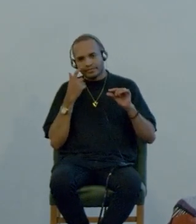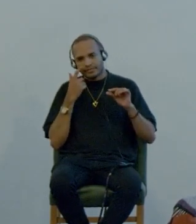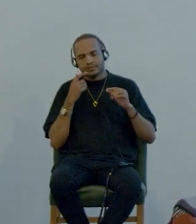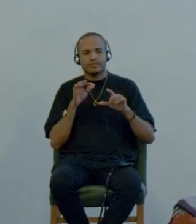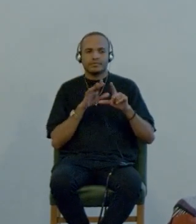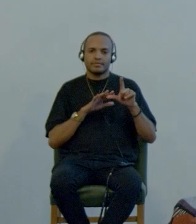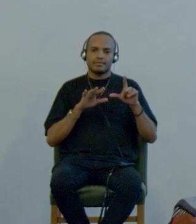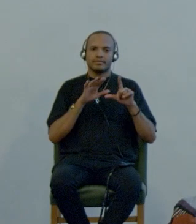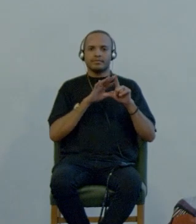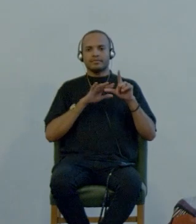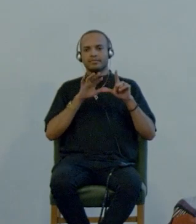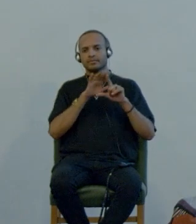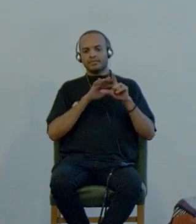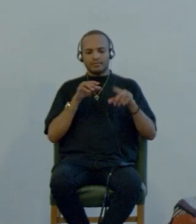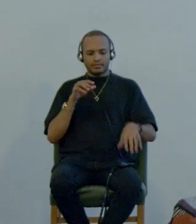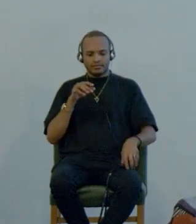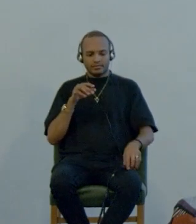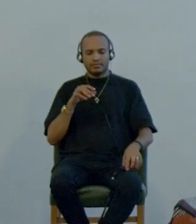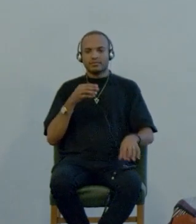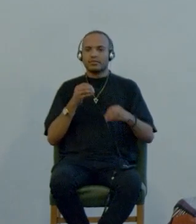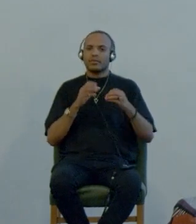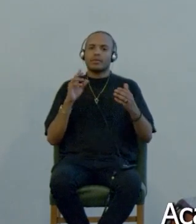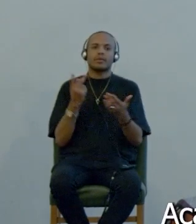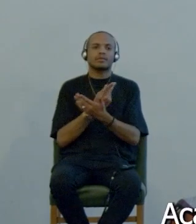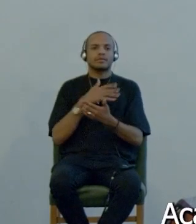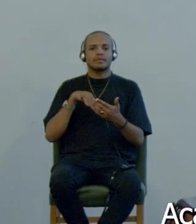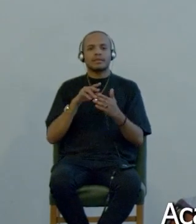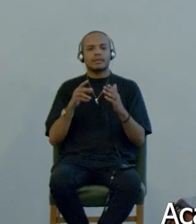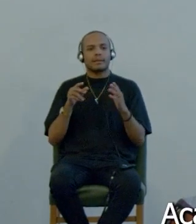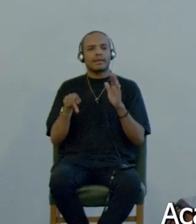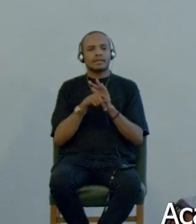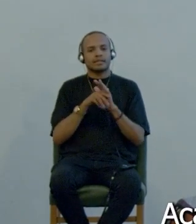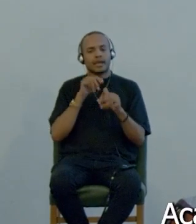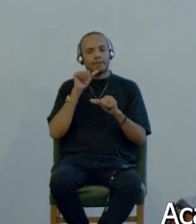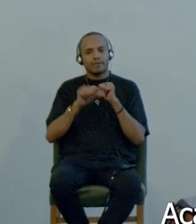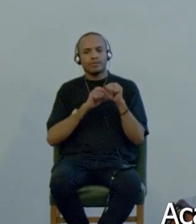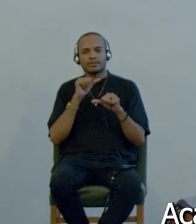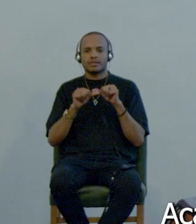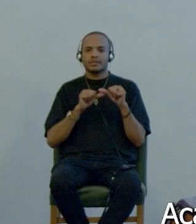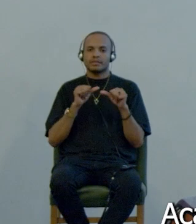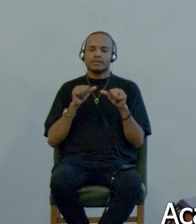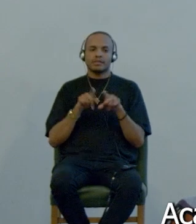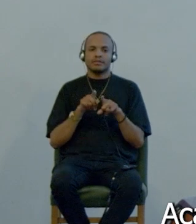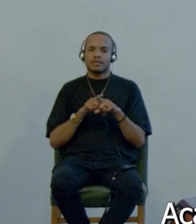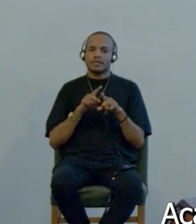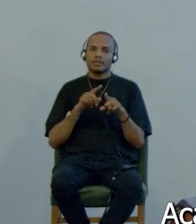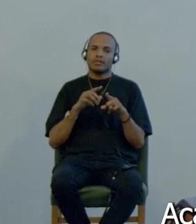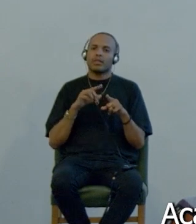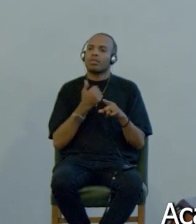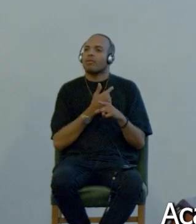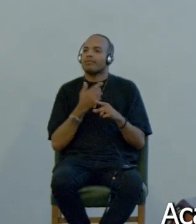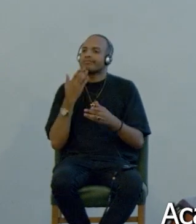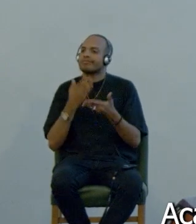des phénomènes de métamorphose qui nous échappent. Hein. Je lis juste cette phrase. Si certains des phénomènes auxquels